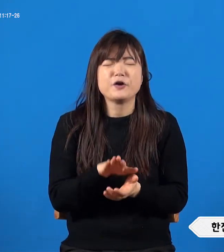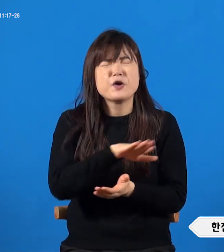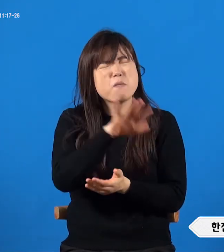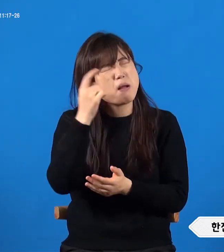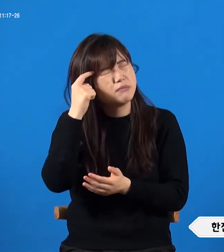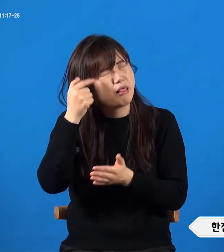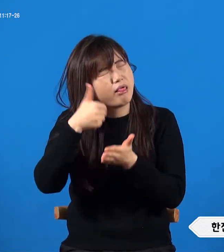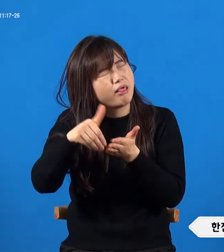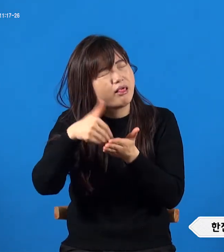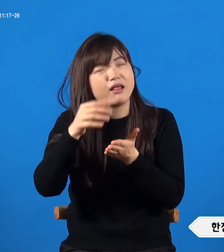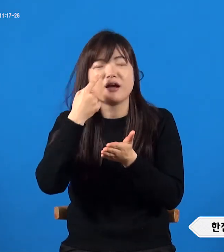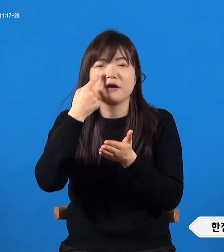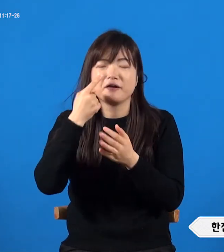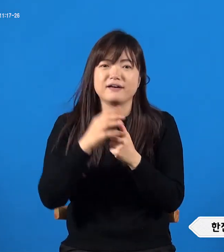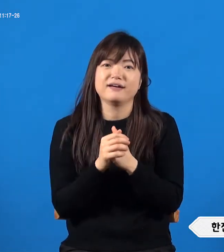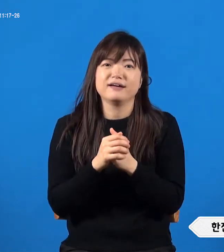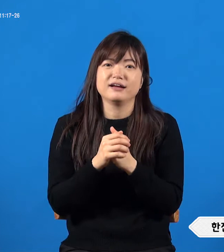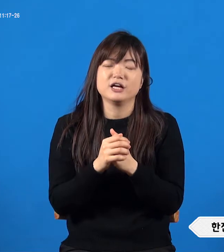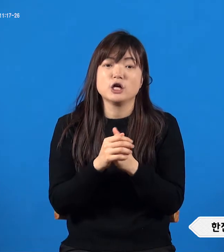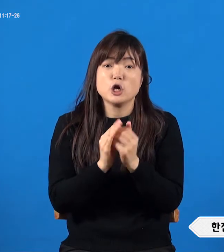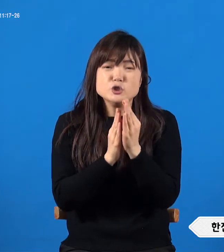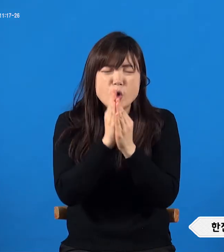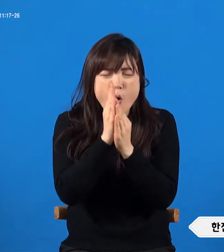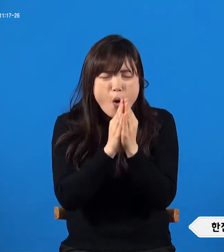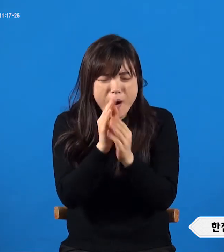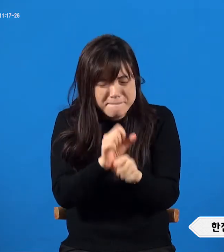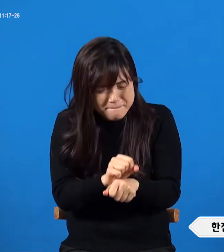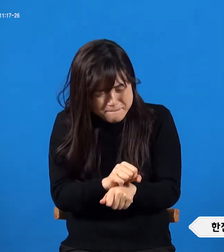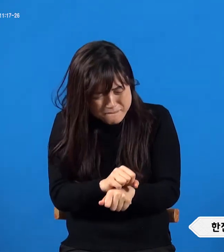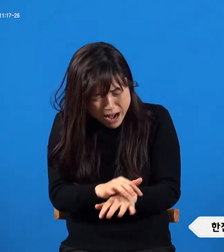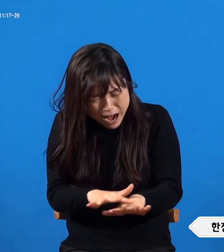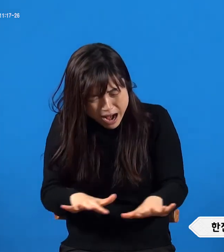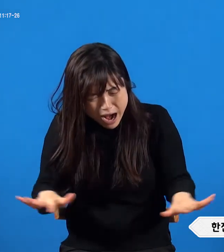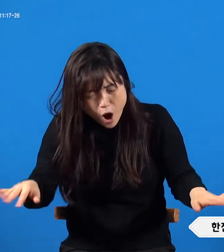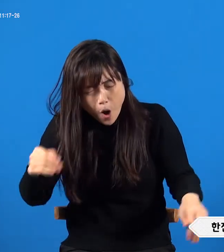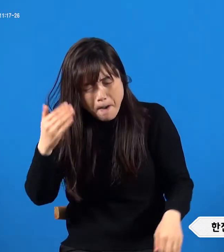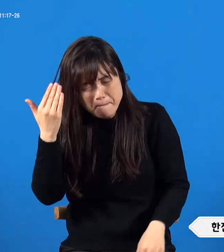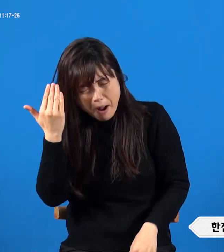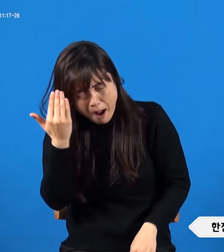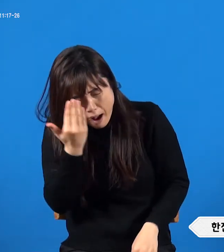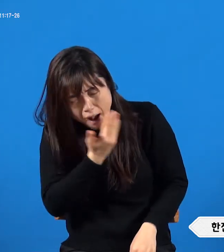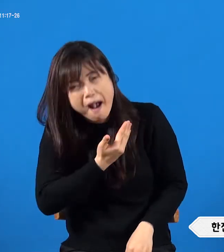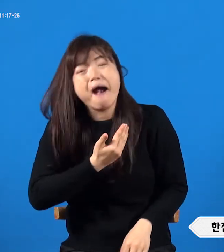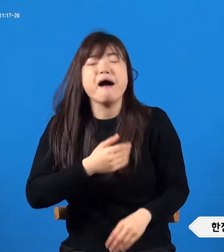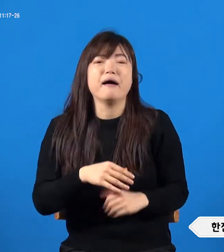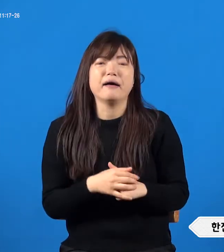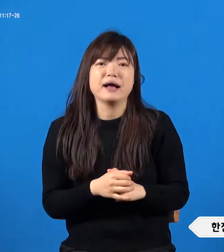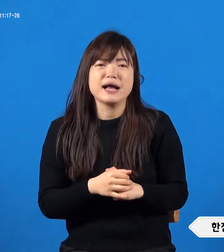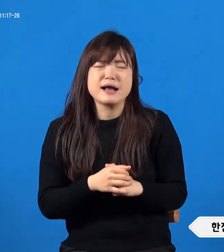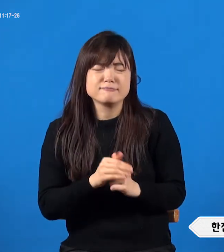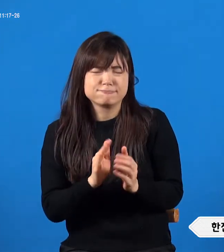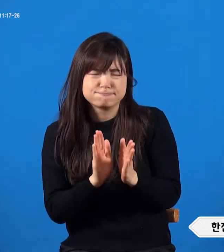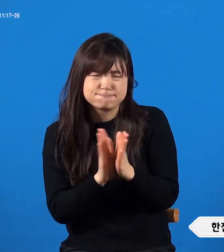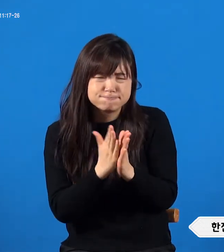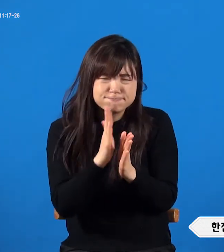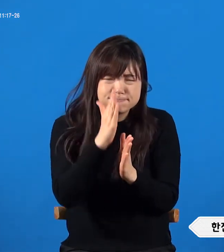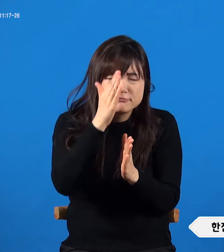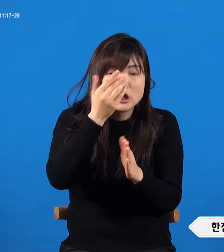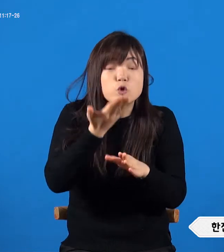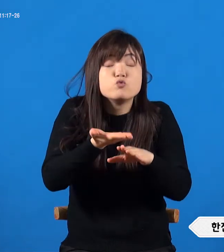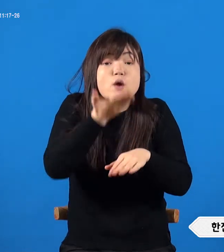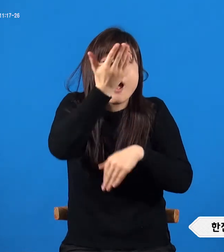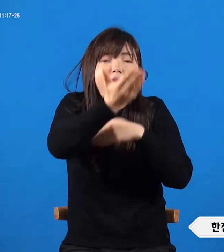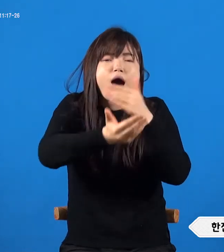여러분 한번 상상해 보십시오. 청옥을 펼쳐놓은 듯이 맑고 청명한 그 광채